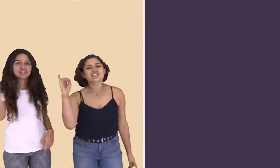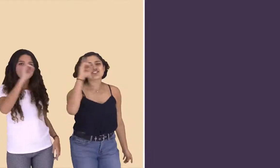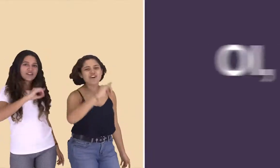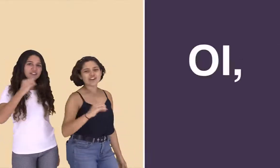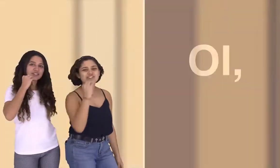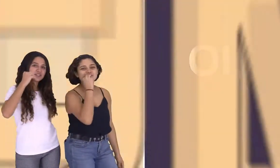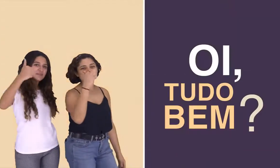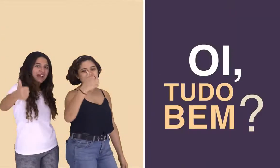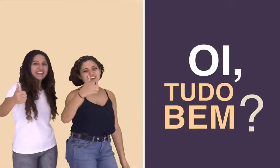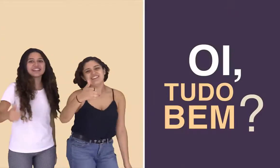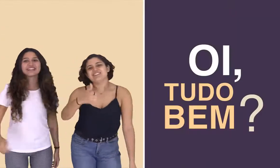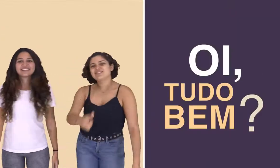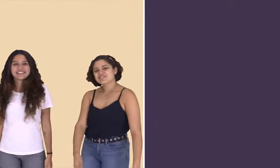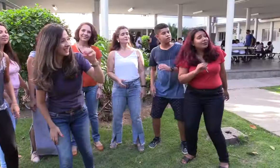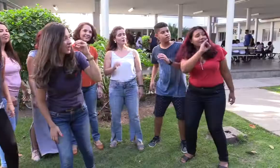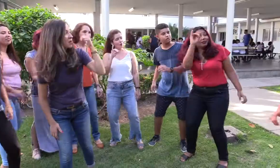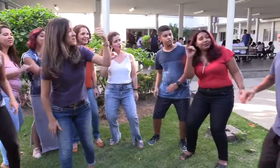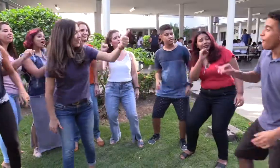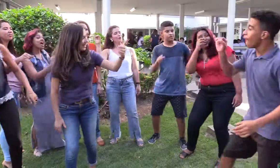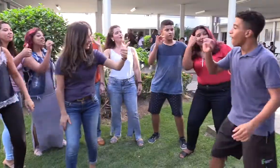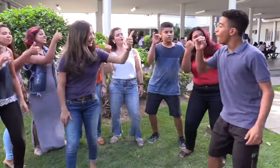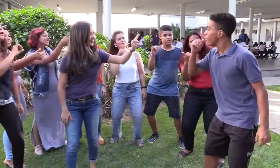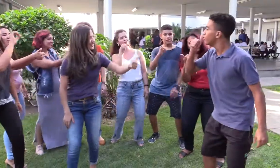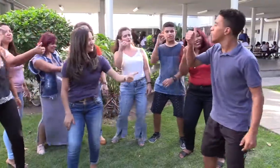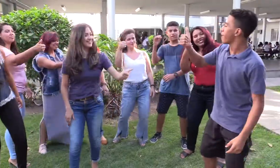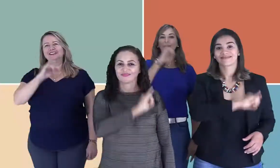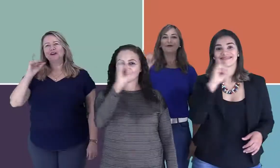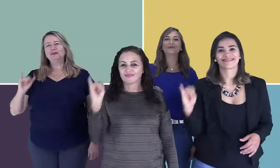redor e diz, oi, tudo bem?